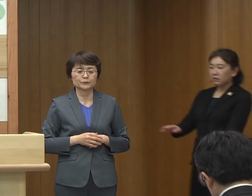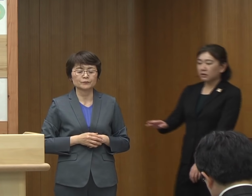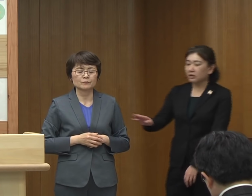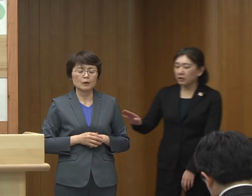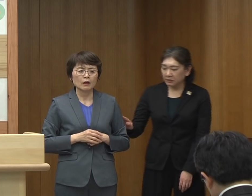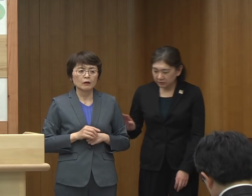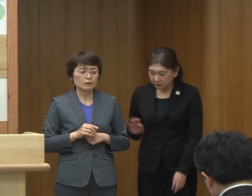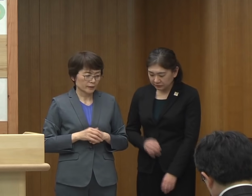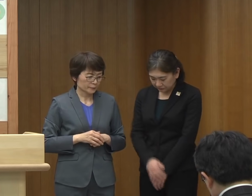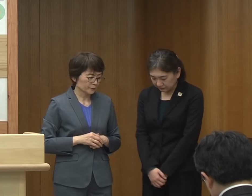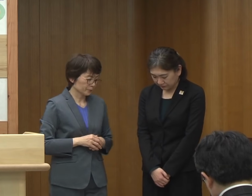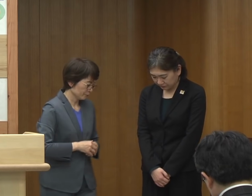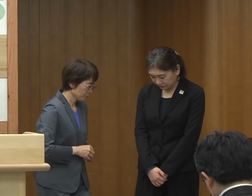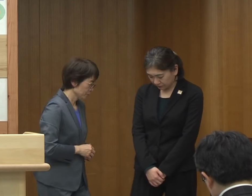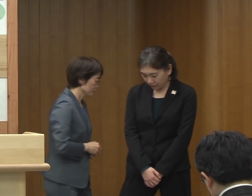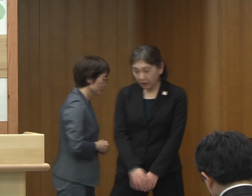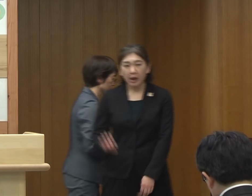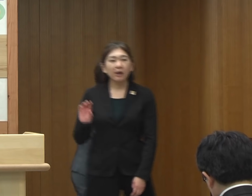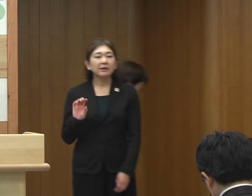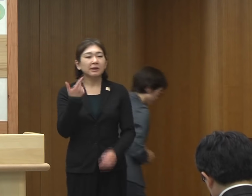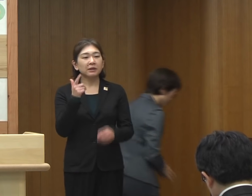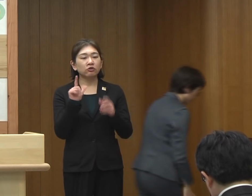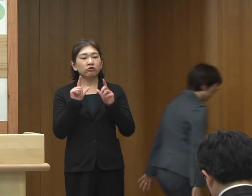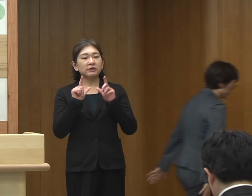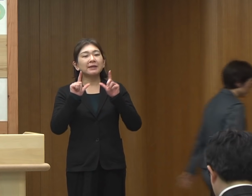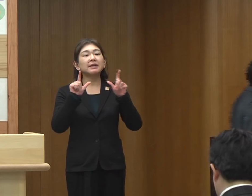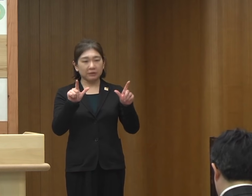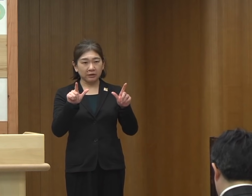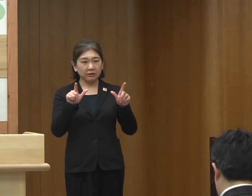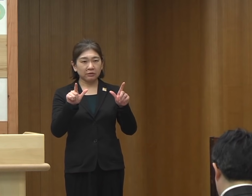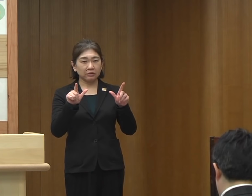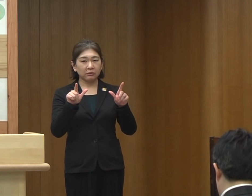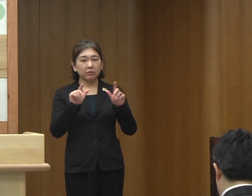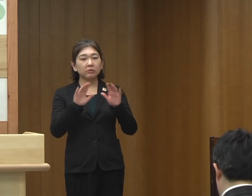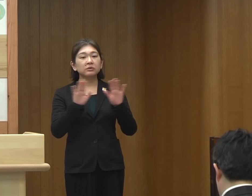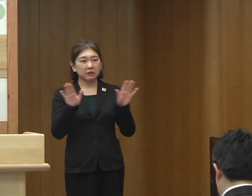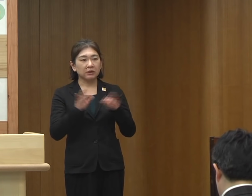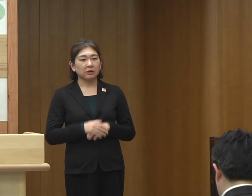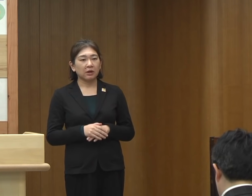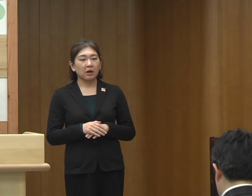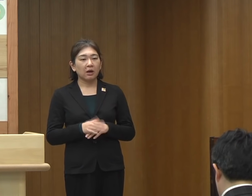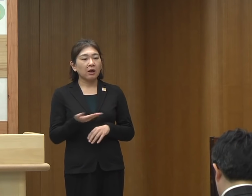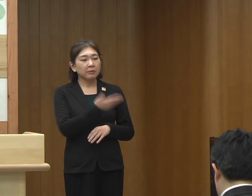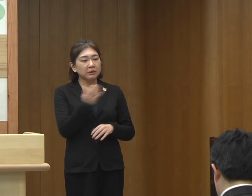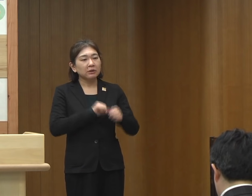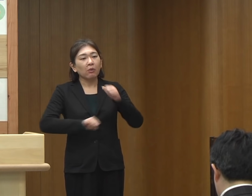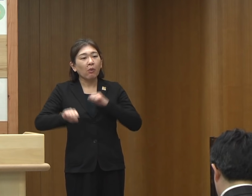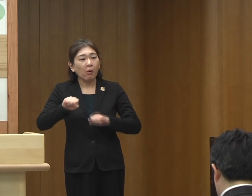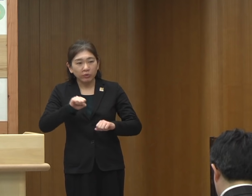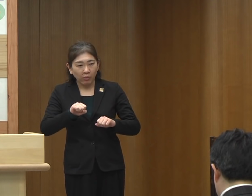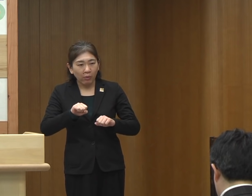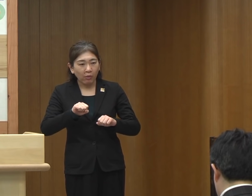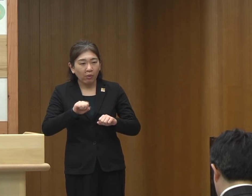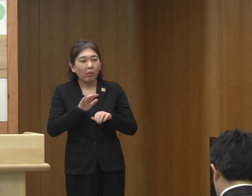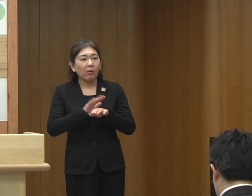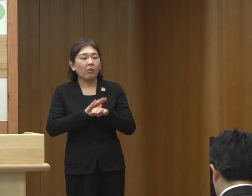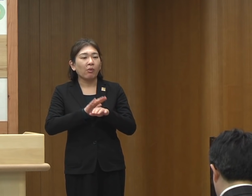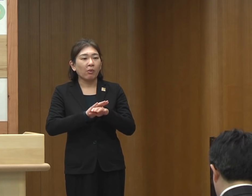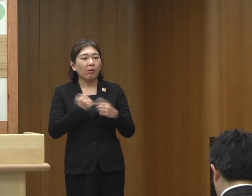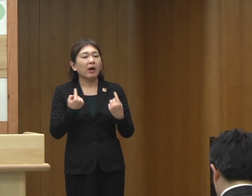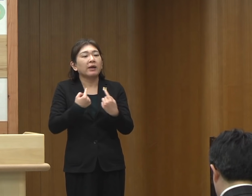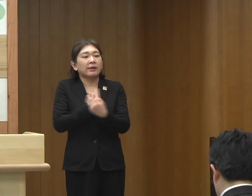これは緊急事態を宣言をいたしまして、行動スタイルを変えていただくように呼びかけたことに応じ